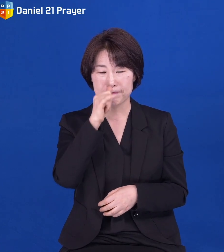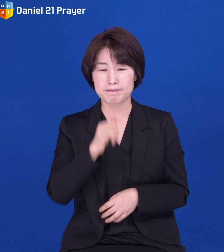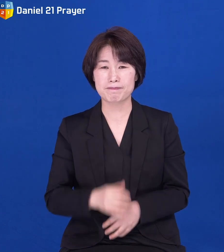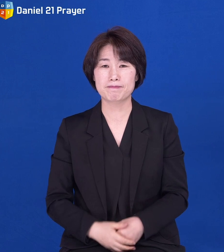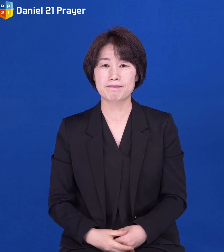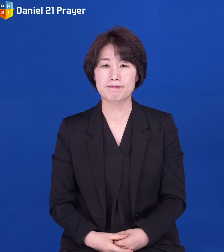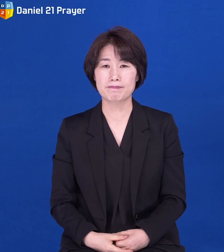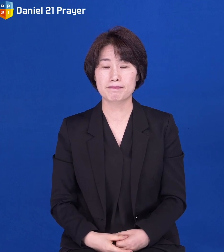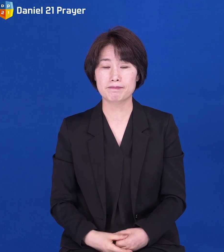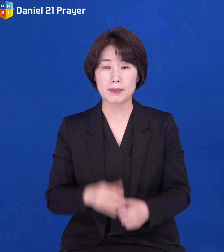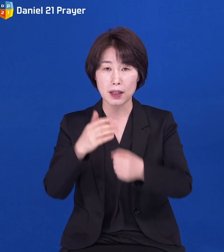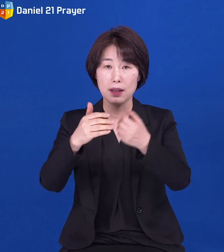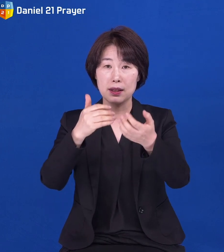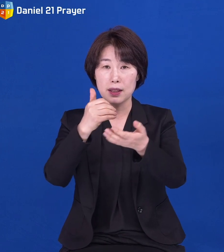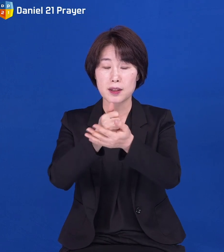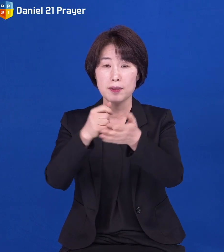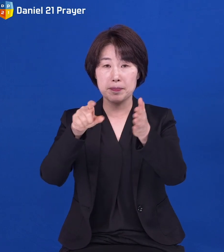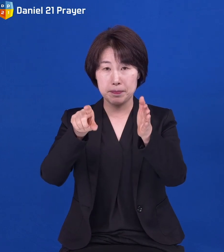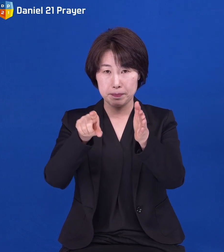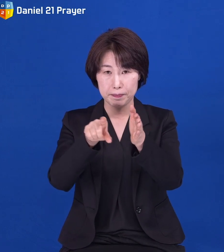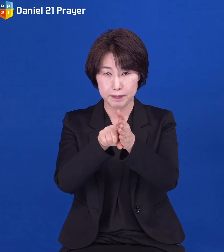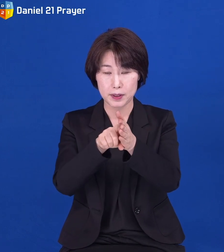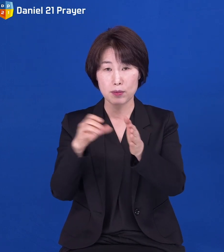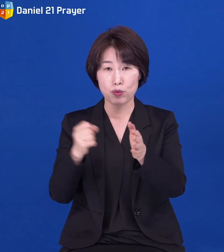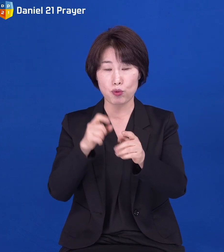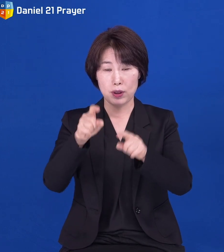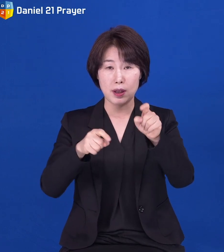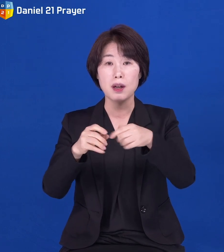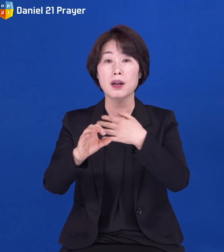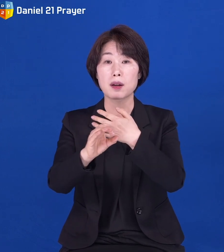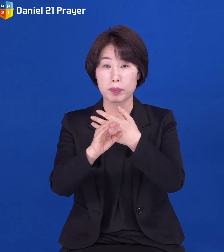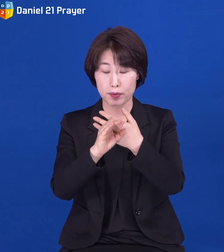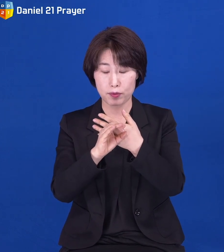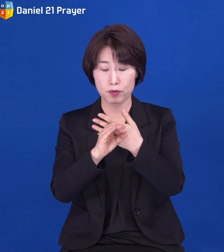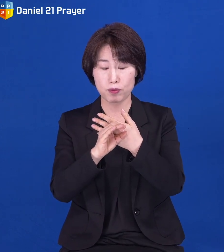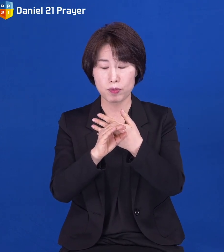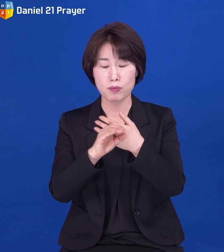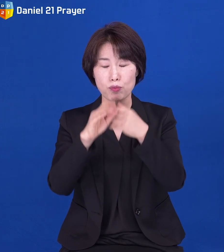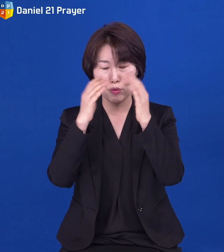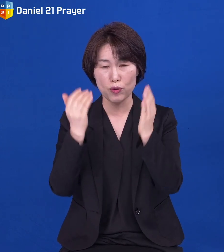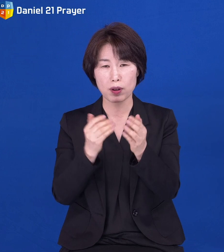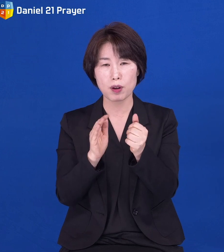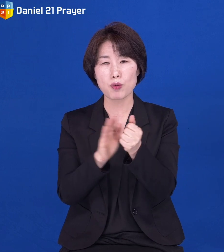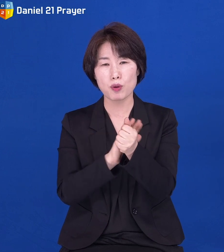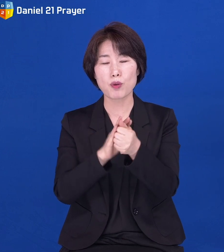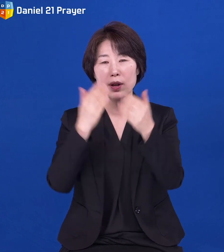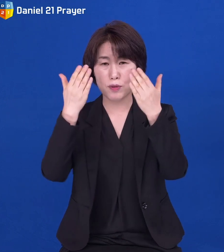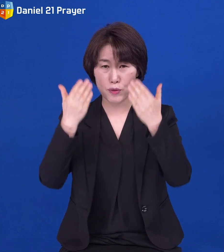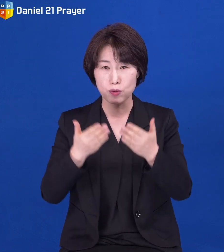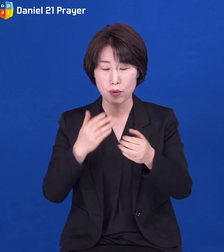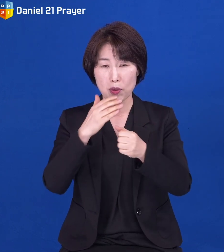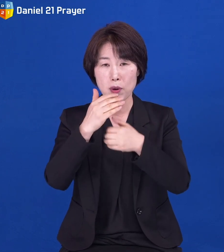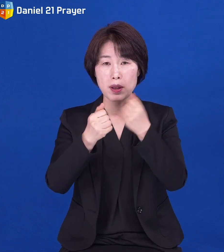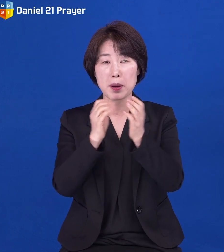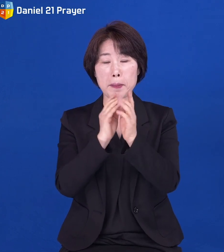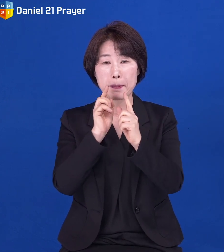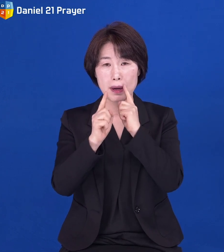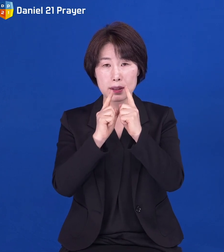하나님을 믿고 믿음으로 나아가면은 그런 모든 것들이 또 위로가 되고 또 말씀을 의지하지 않을 수가